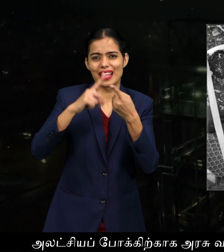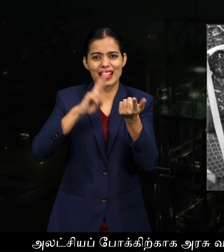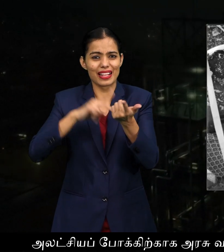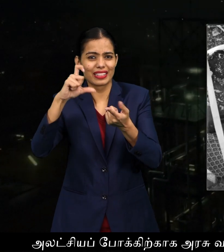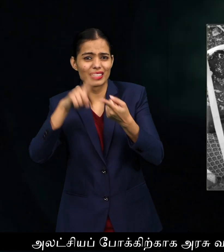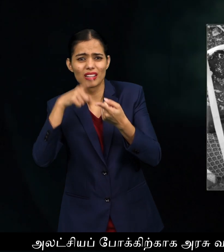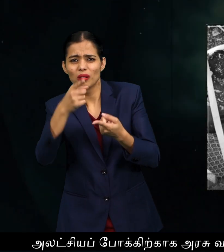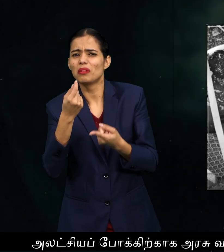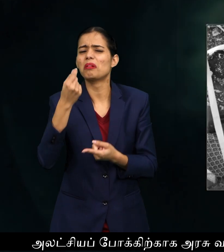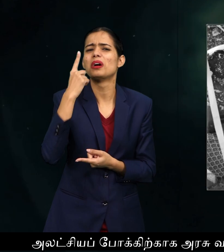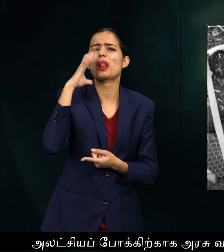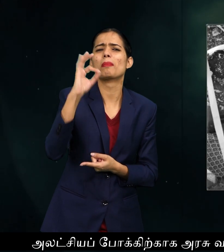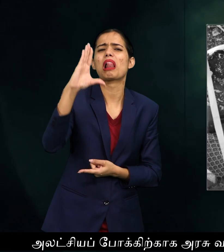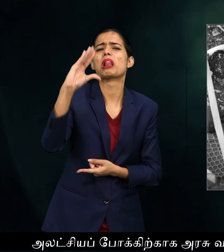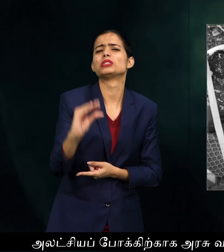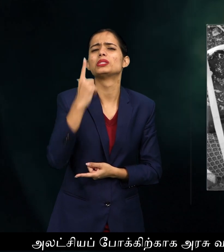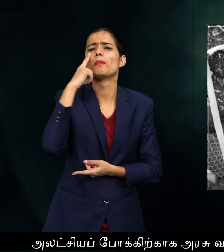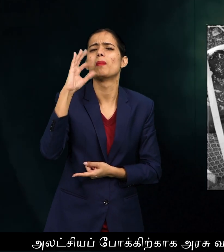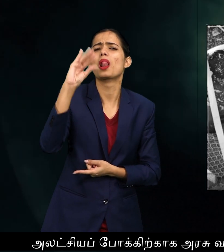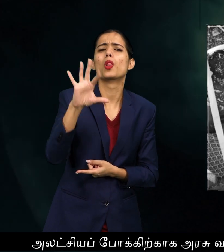தண்டிக்க தவறிவிட்டது.